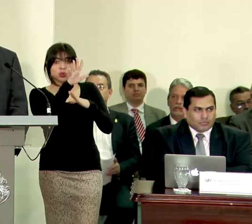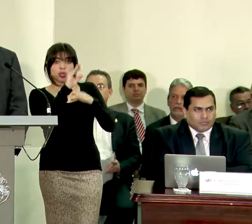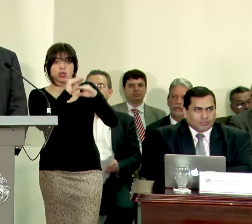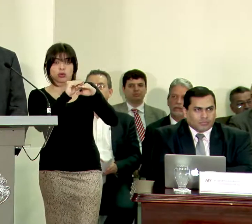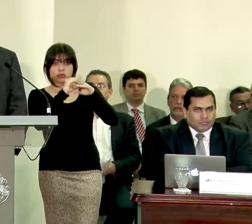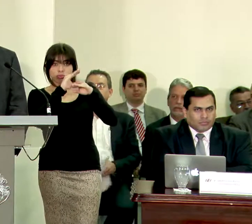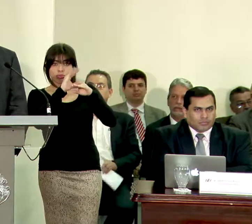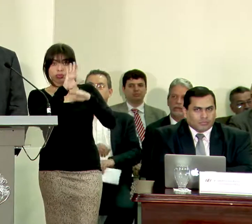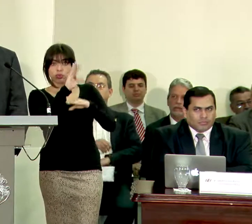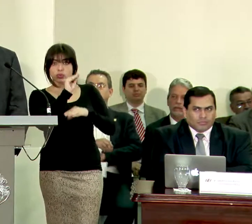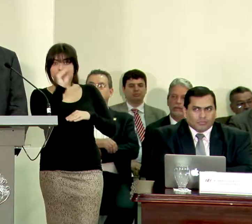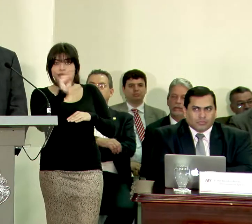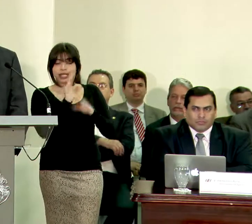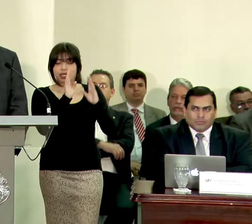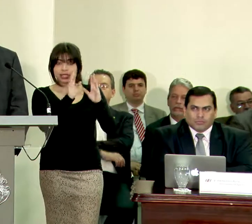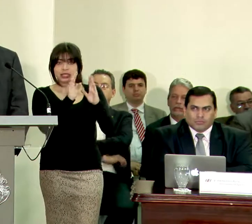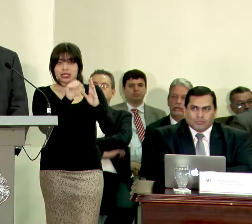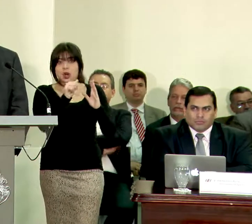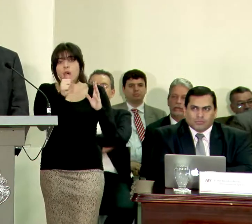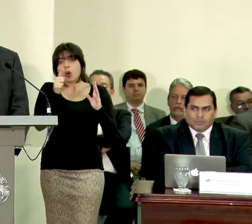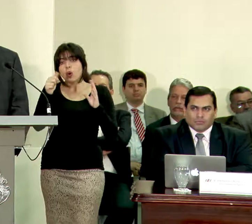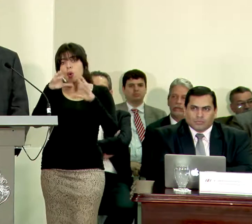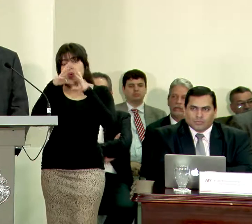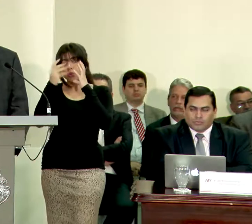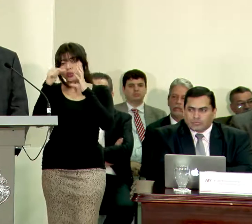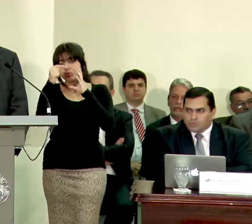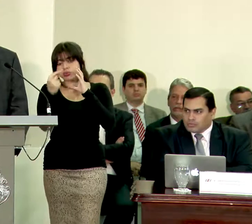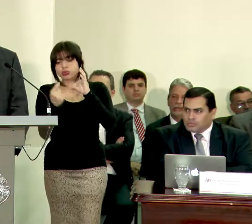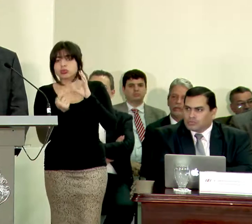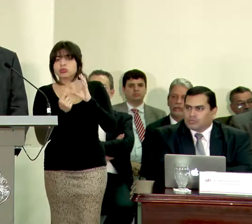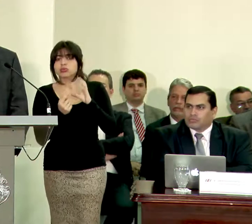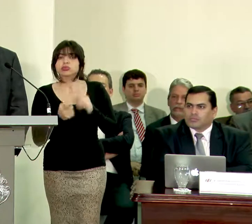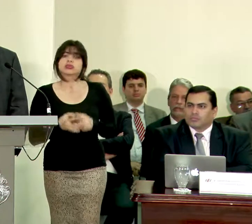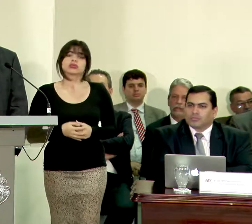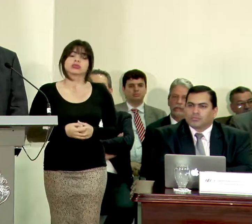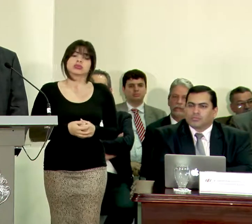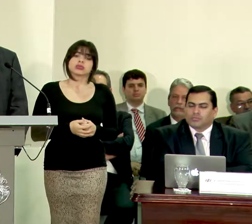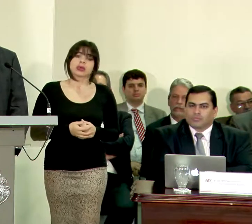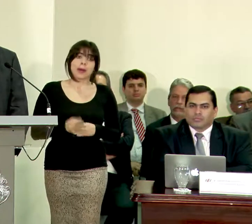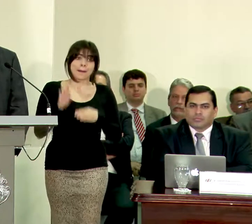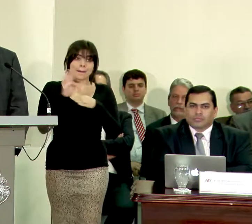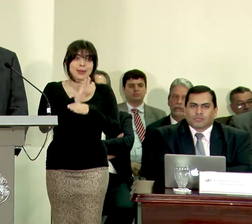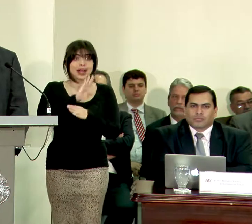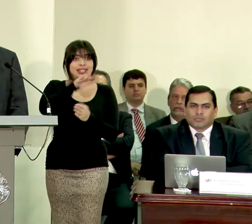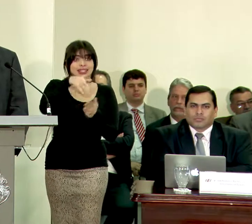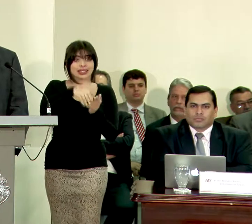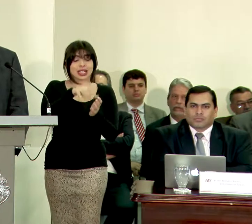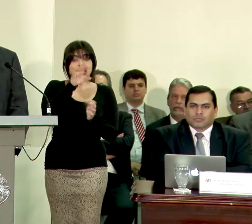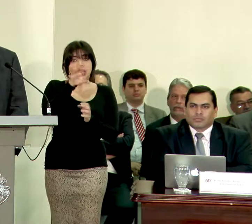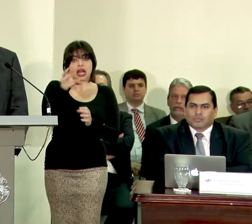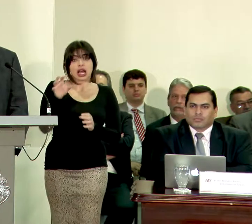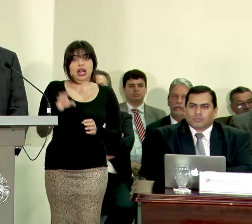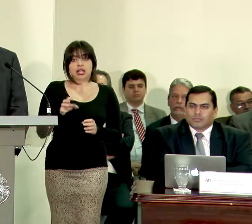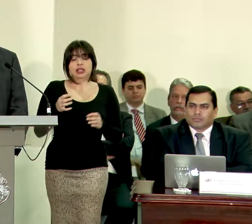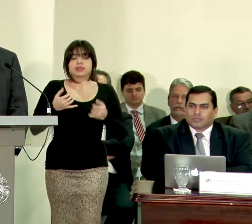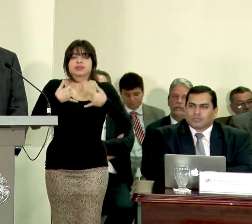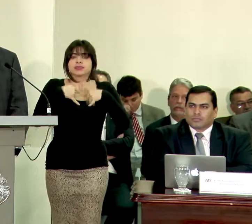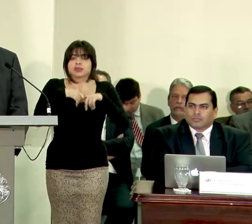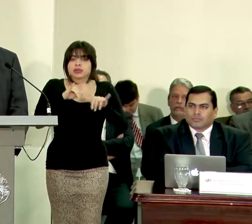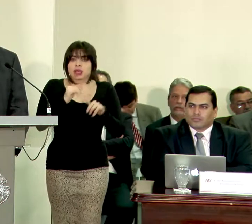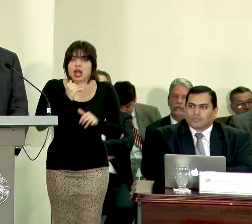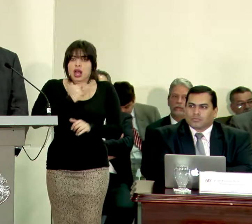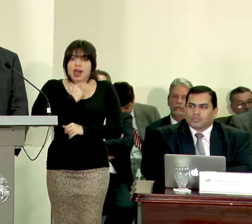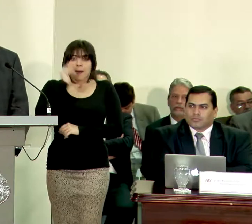algo, en otras partes del mundo, los bancos centrales aún